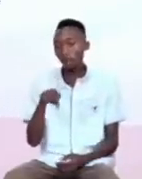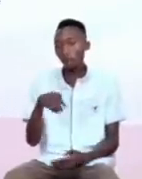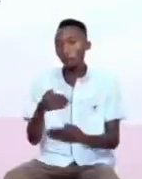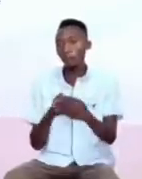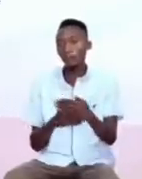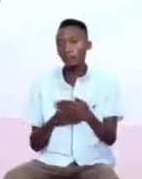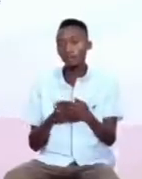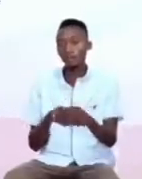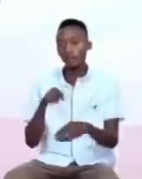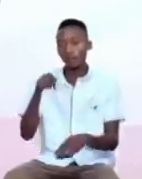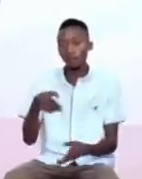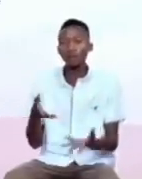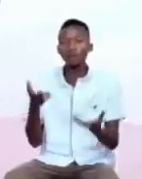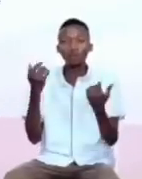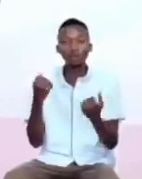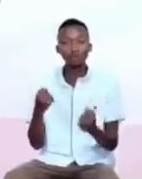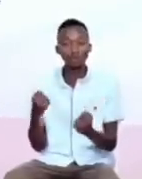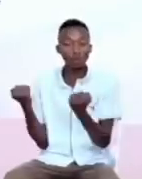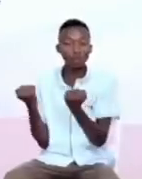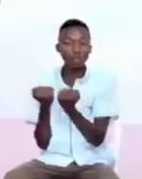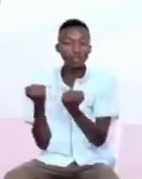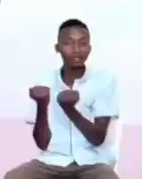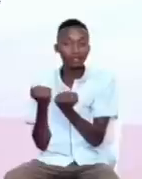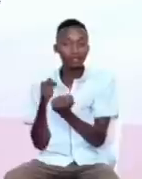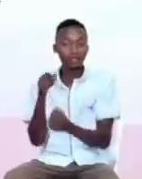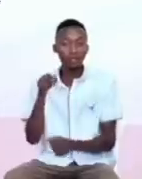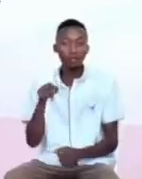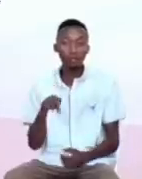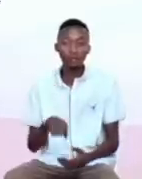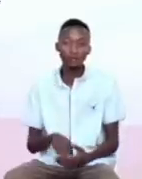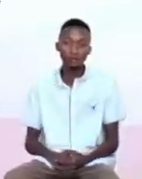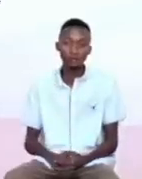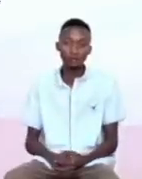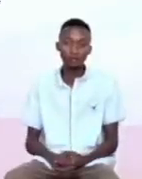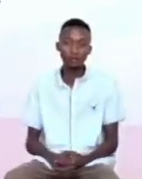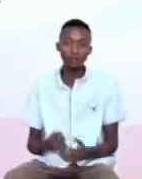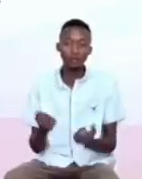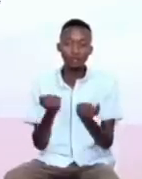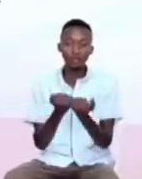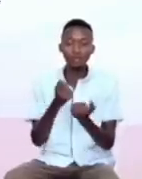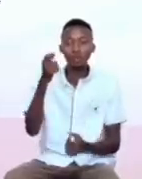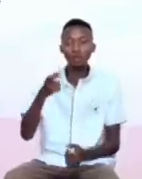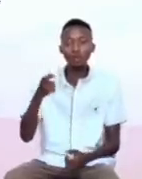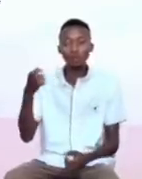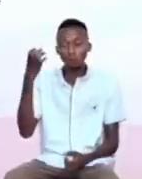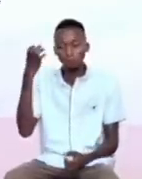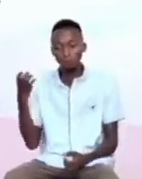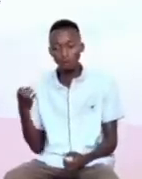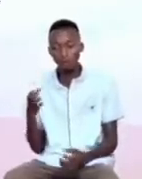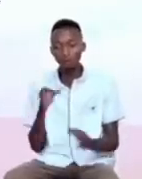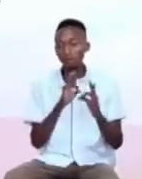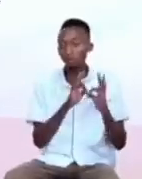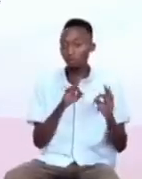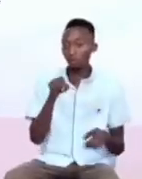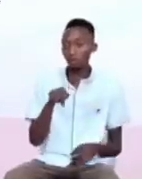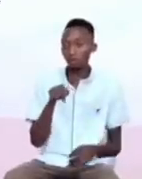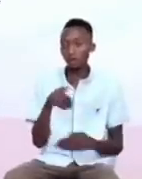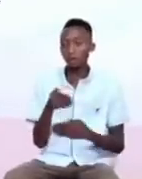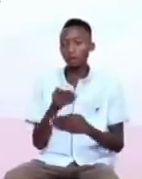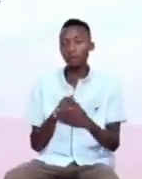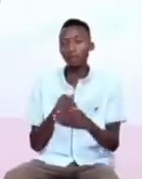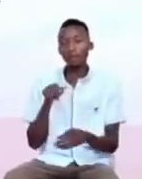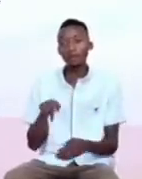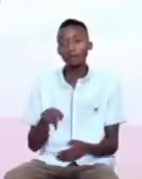unaweza ukatengeneza magaidi, hapa ukatengeneza wazalendo. Hapa kwenye mimbari hii. Ukatengeneza watu ambao ni wakorofi, ukatengeneza wapole. Hapa kwenye mimbari